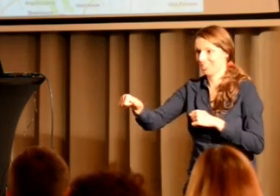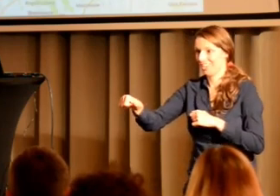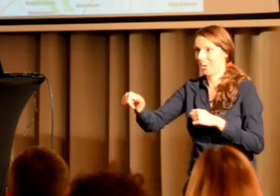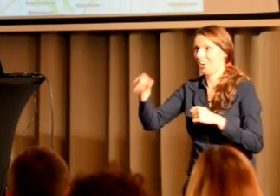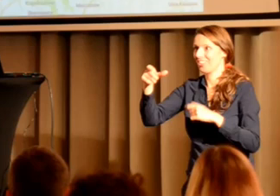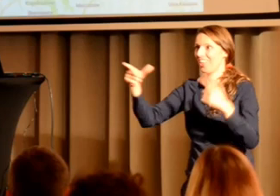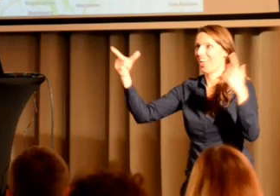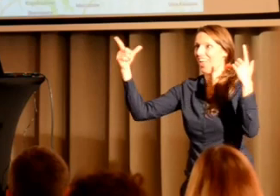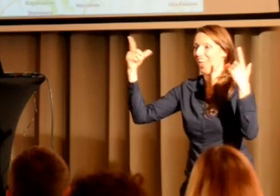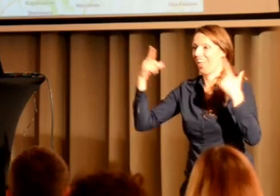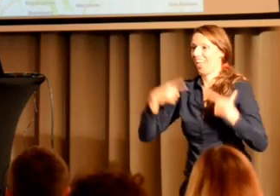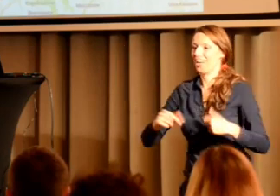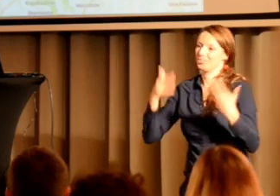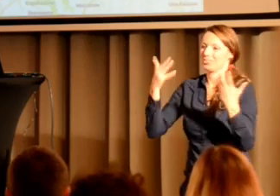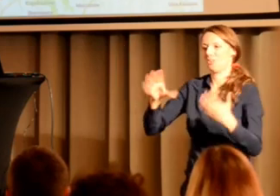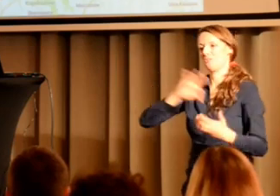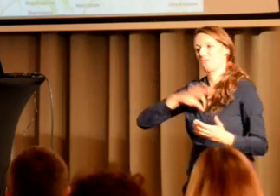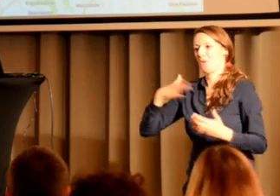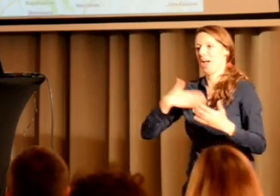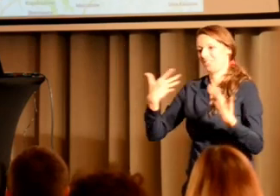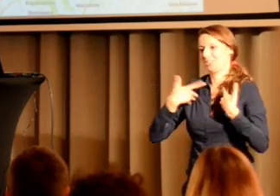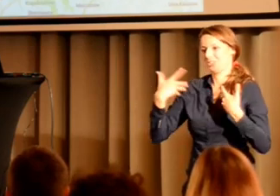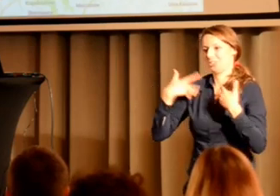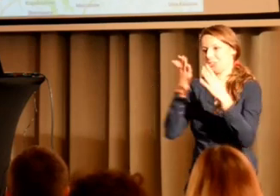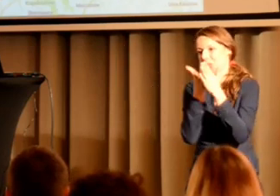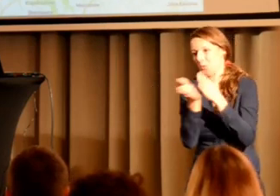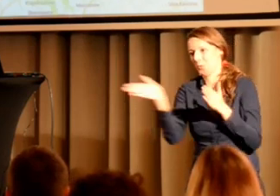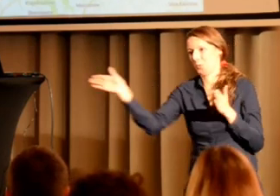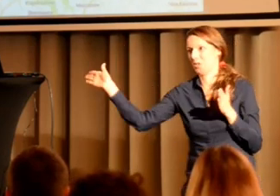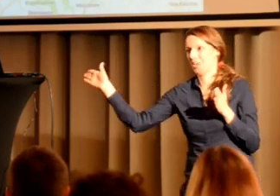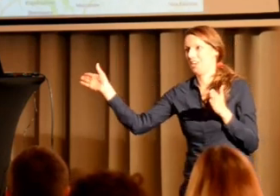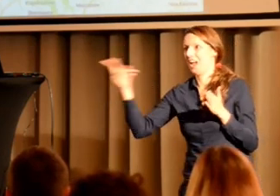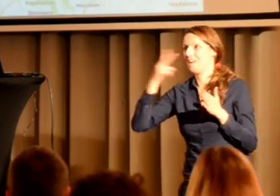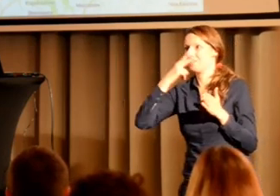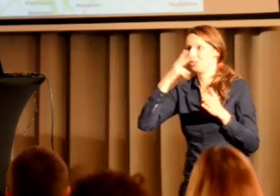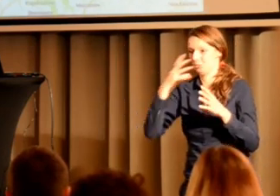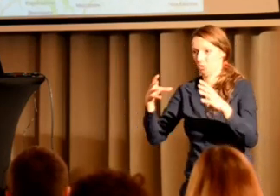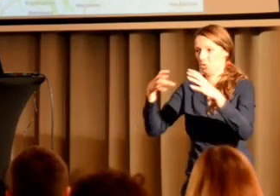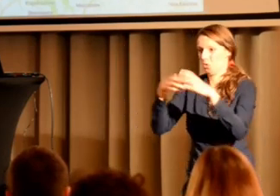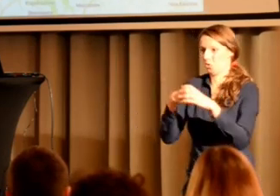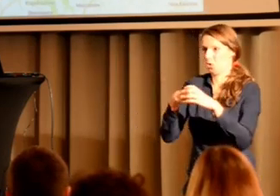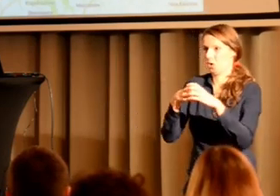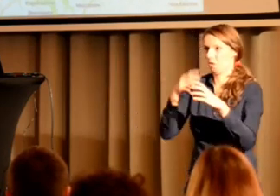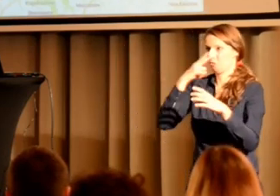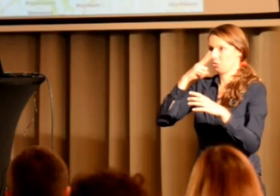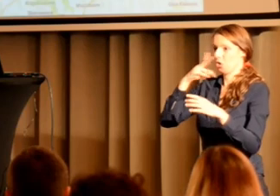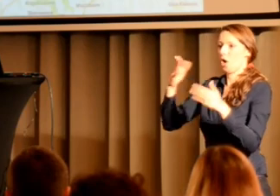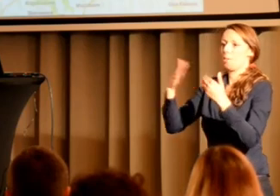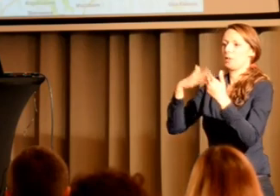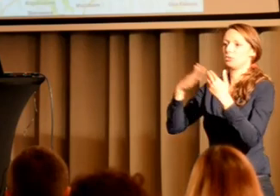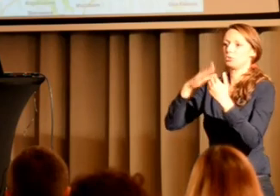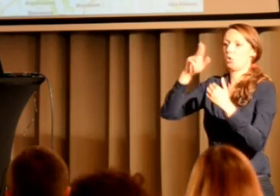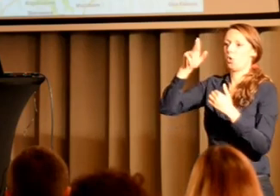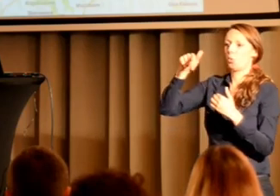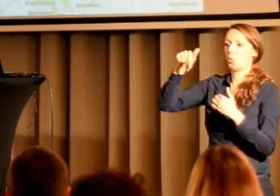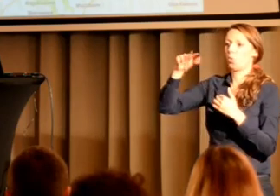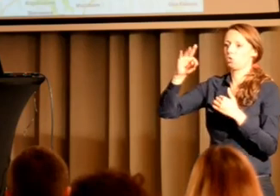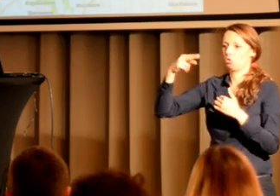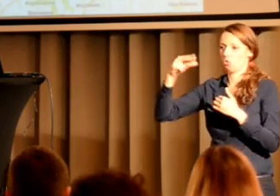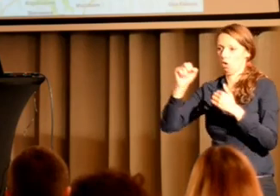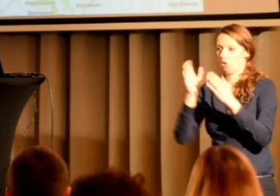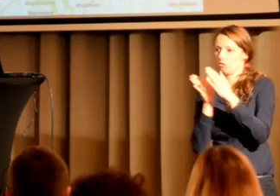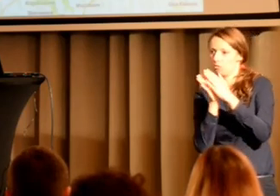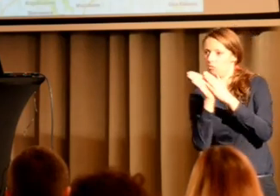zapragnął wybrać swoją własną drogę, wyruszył, jak widzicie Państwo, tuż koło Kutna skręcił na